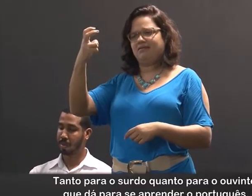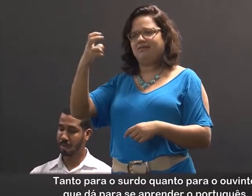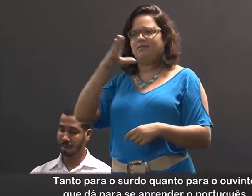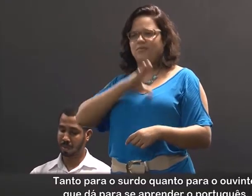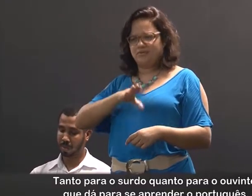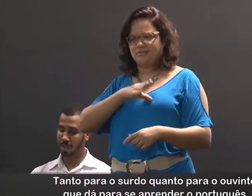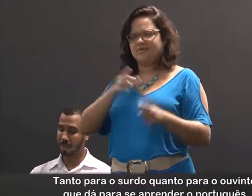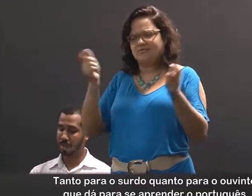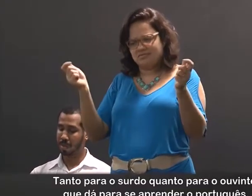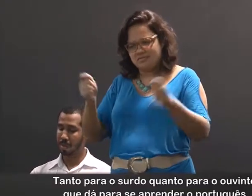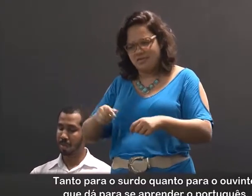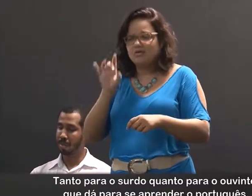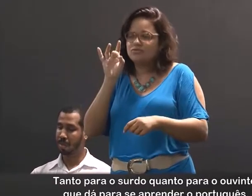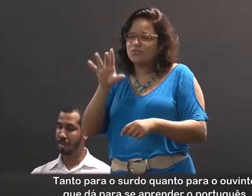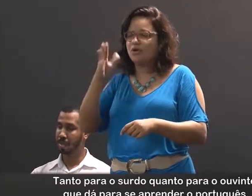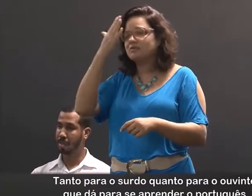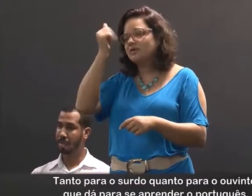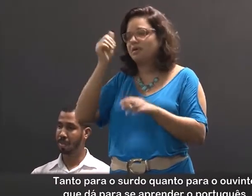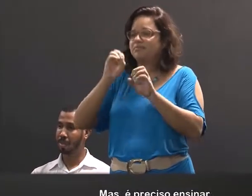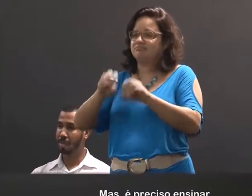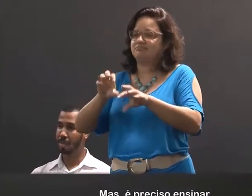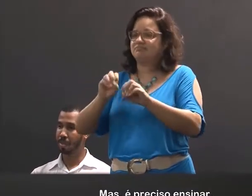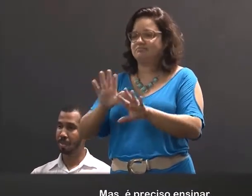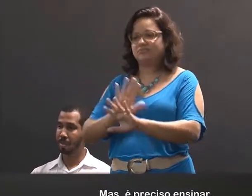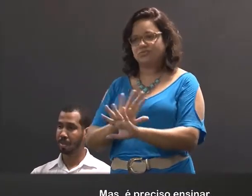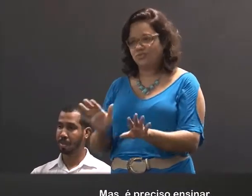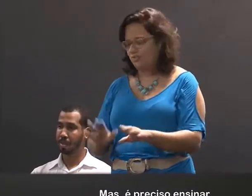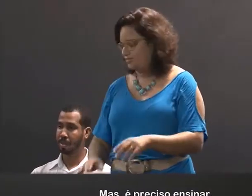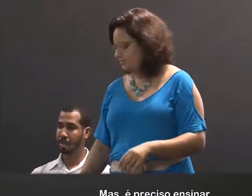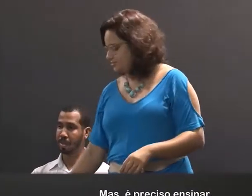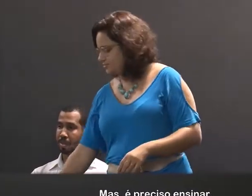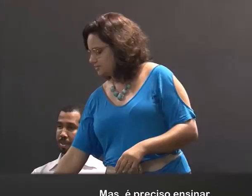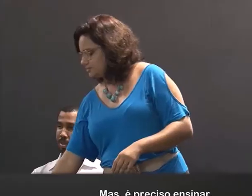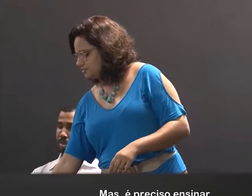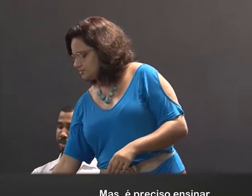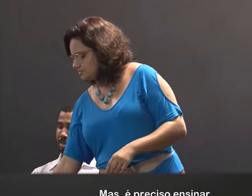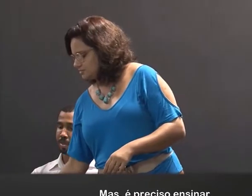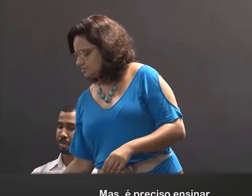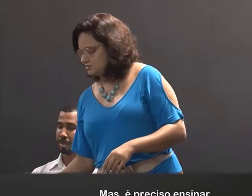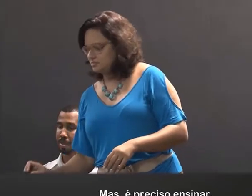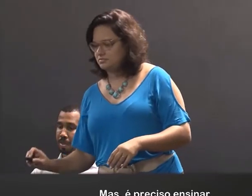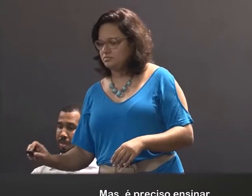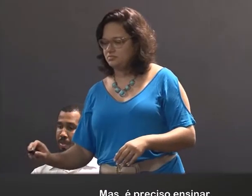que dá para aprender o português, mas é preciso ensinar.